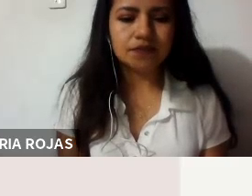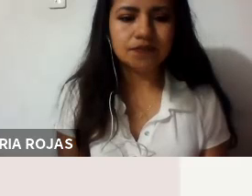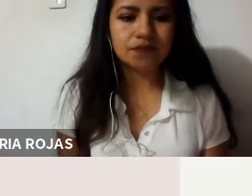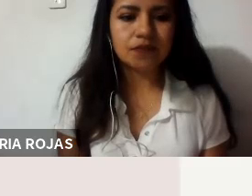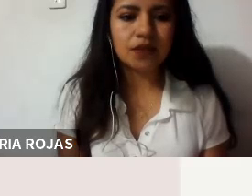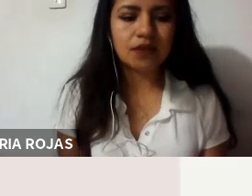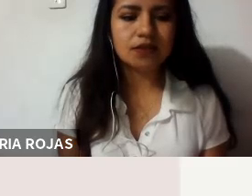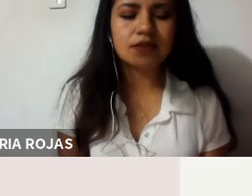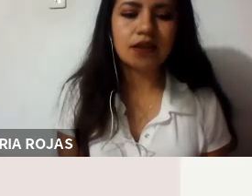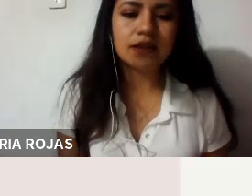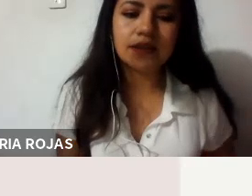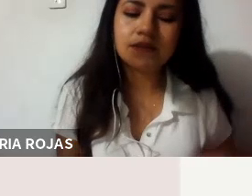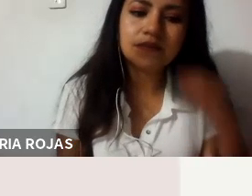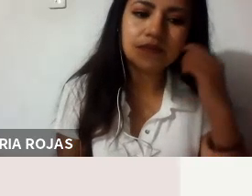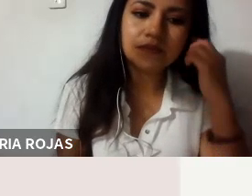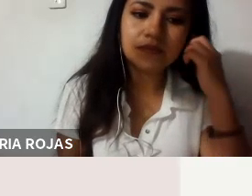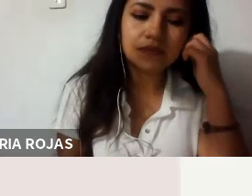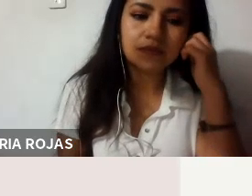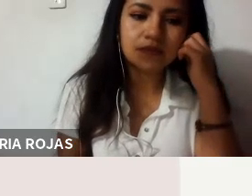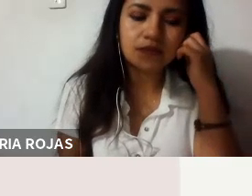Sangre, sangre,